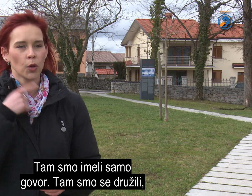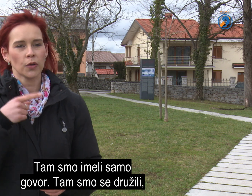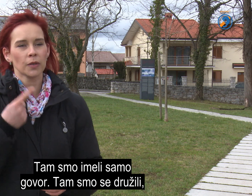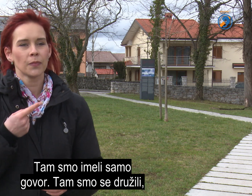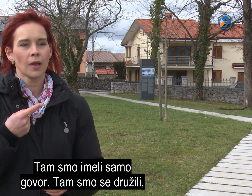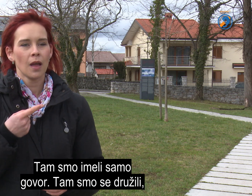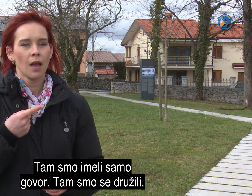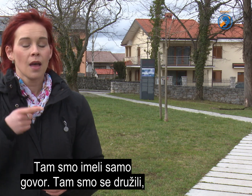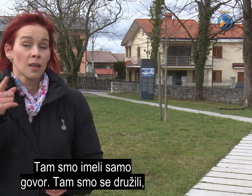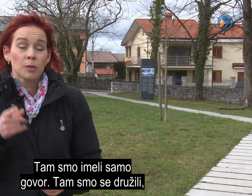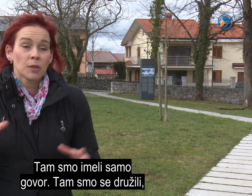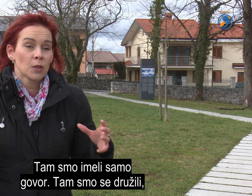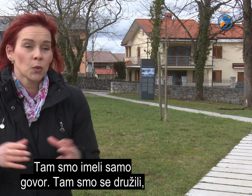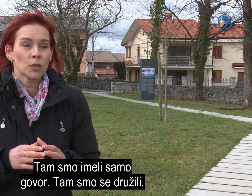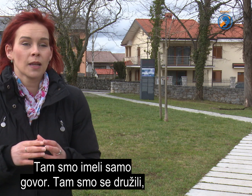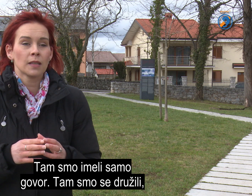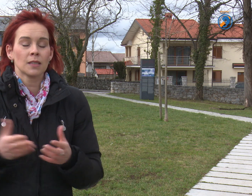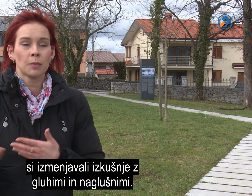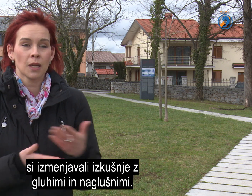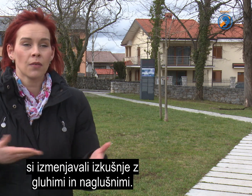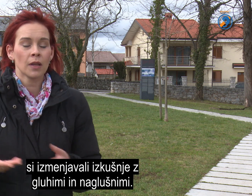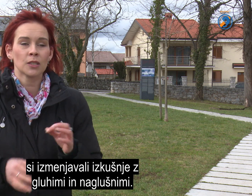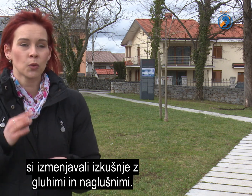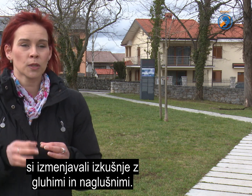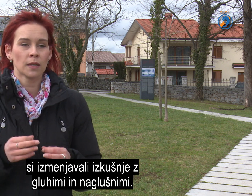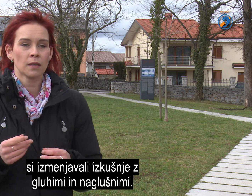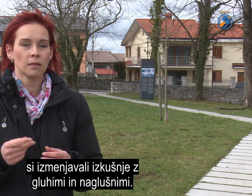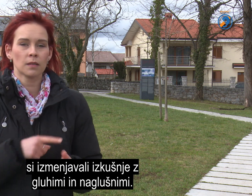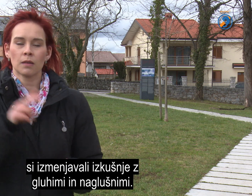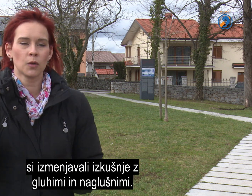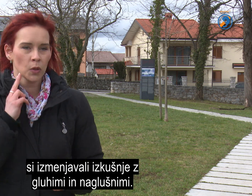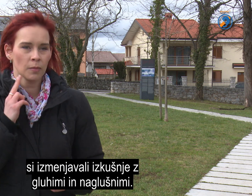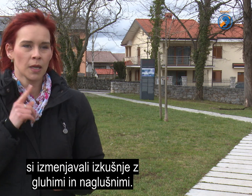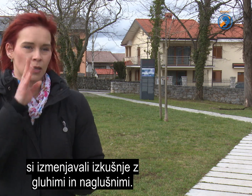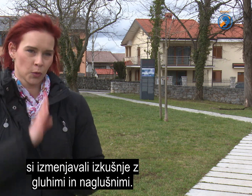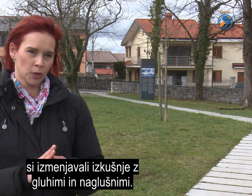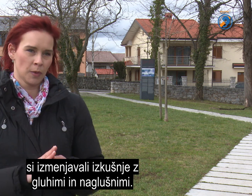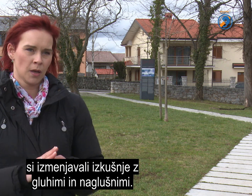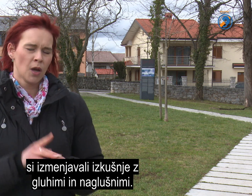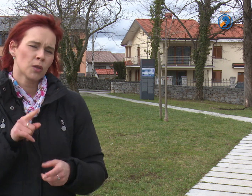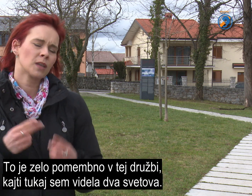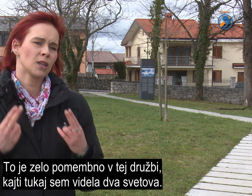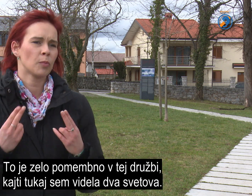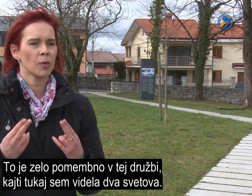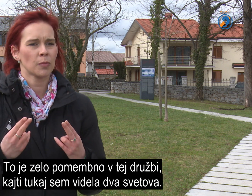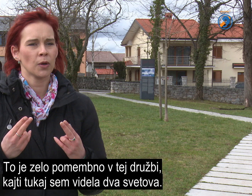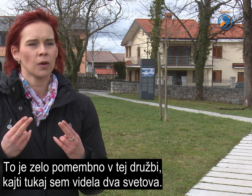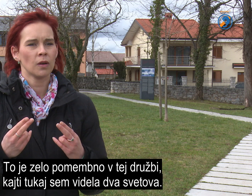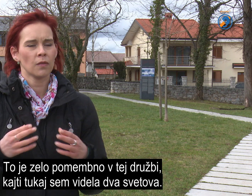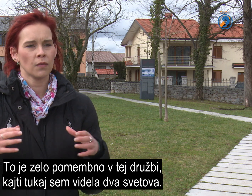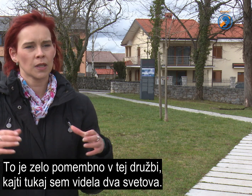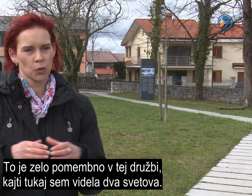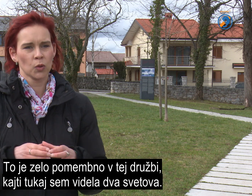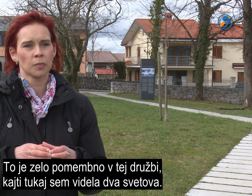samo govor. Tam smo se družili, se izmenjavali izkušnje z gluhimi in neglušnimi. To je zelo